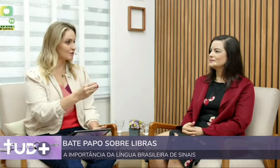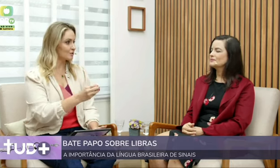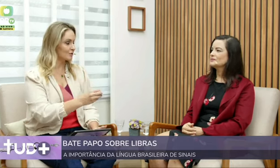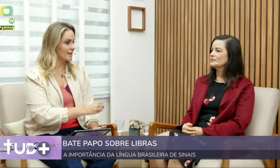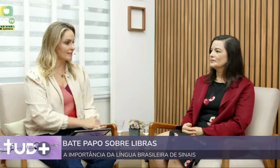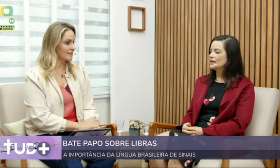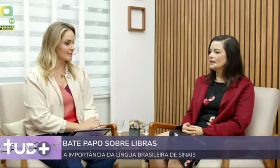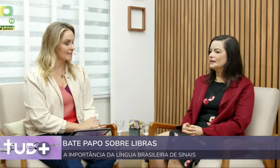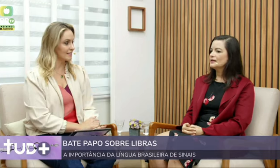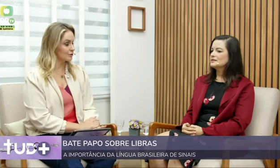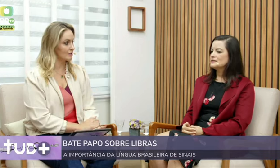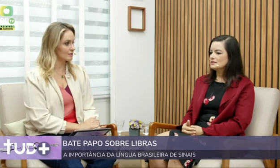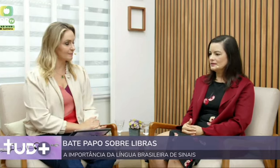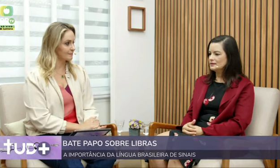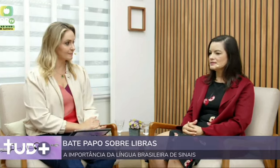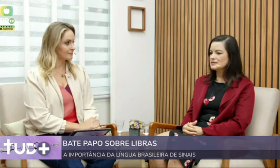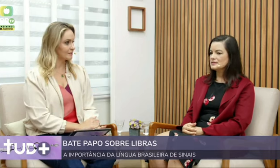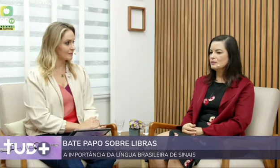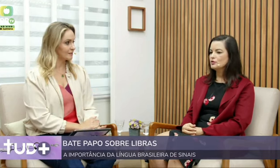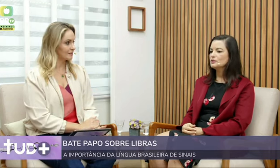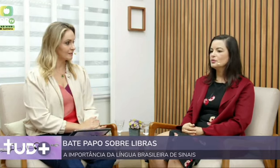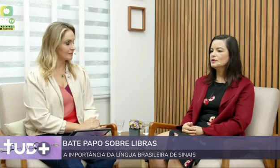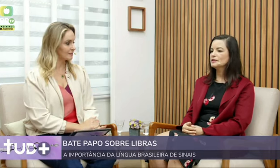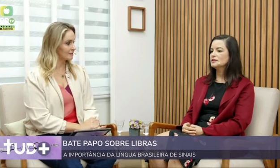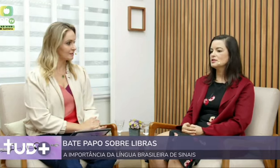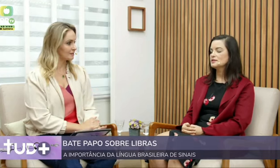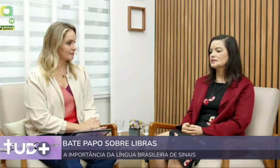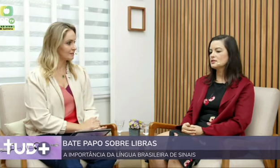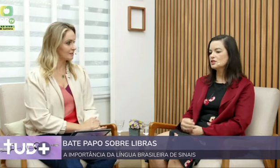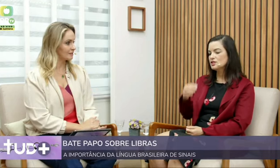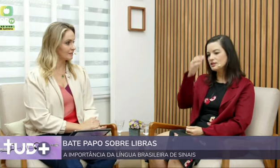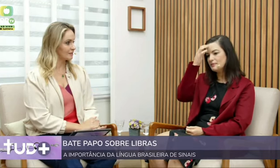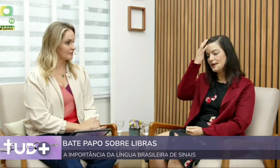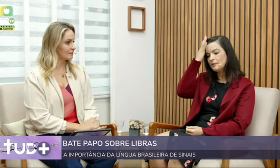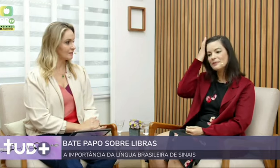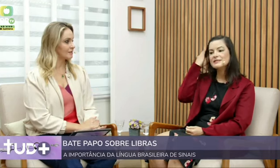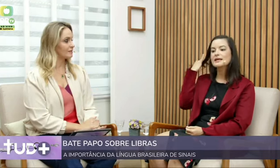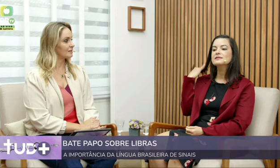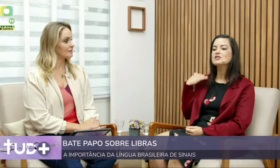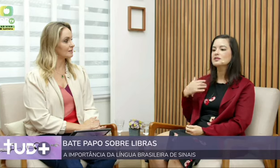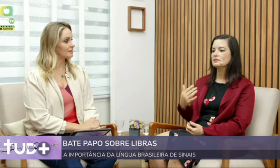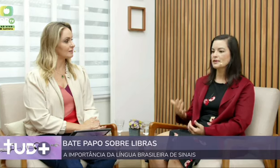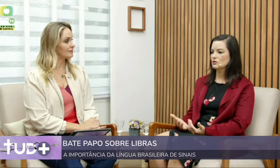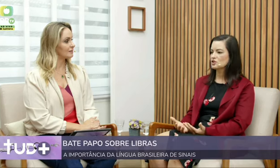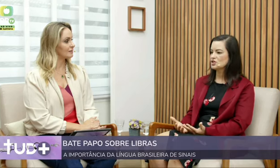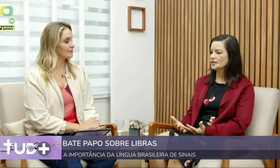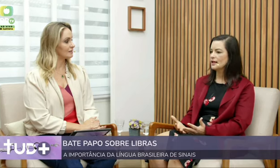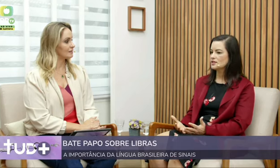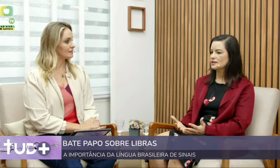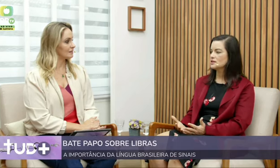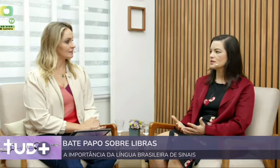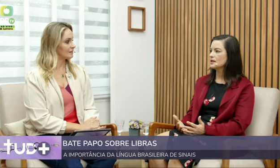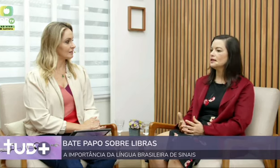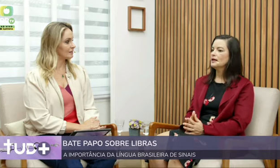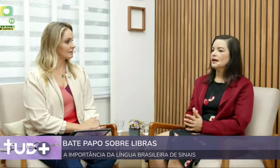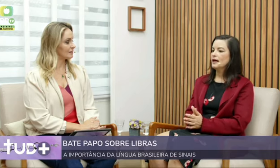linguagem dos sinais nas igrejas? Sim, é muito importante. Se a gente parar para pensar, existe também hoje em dia as leis, né? A